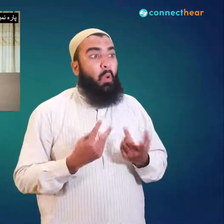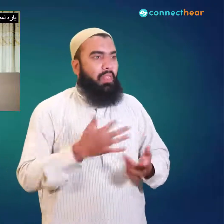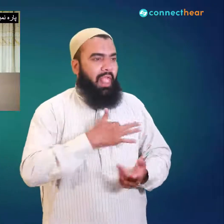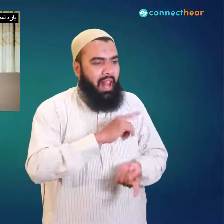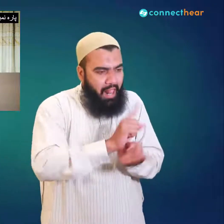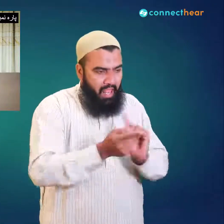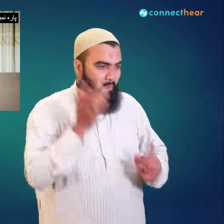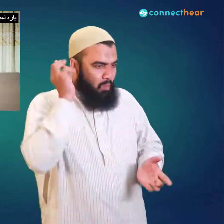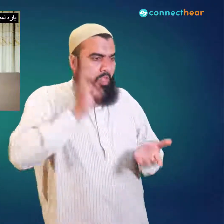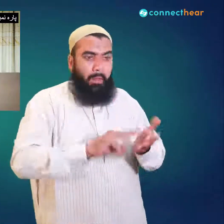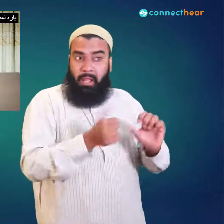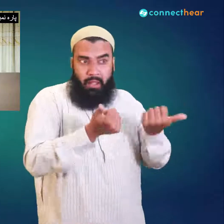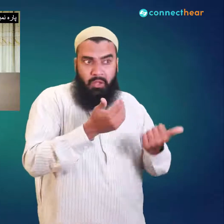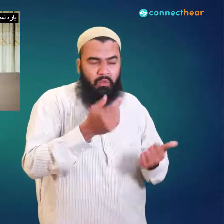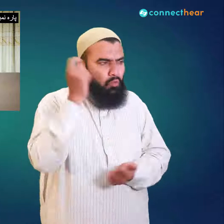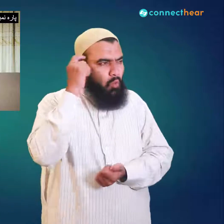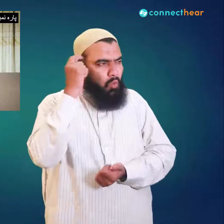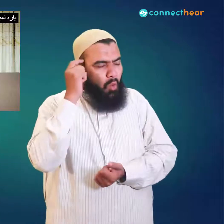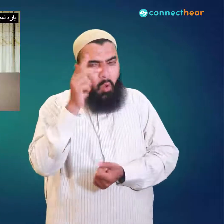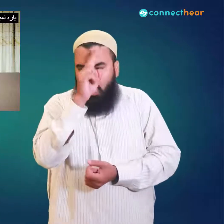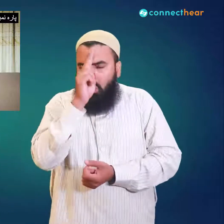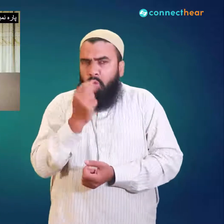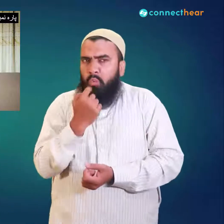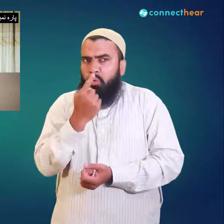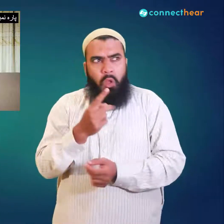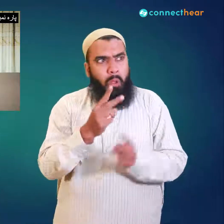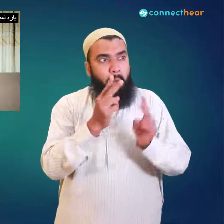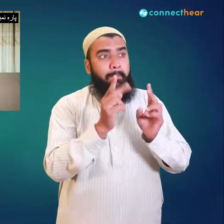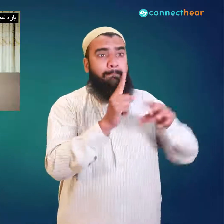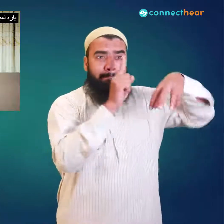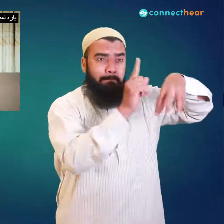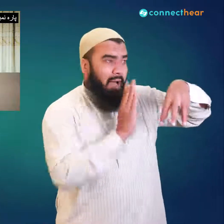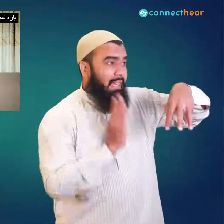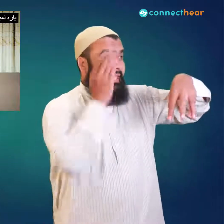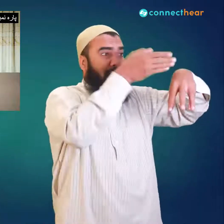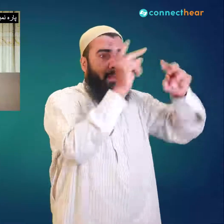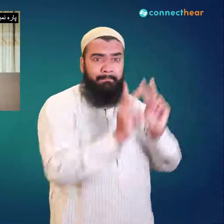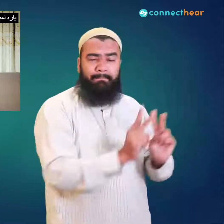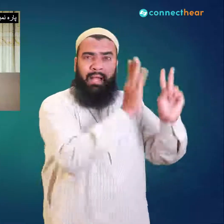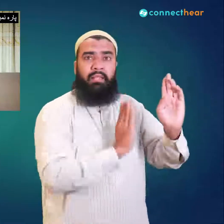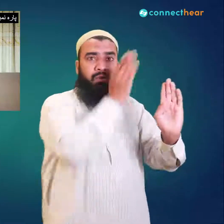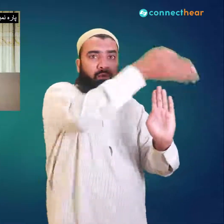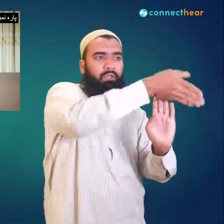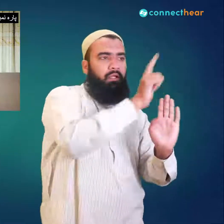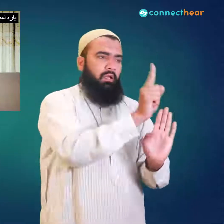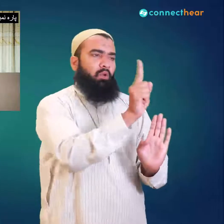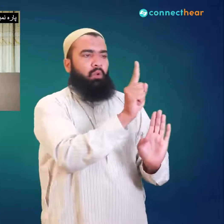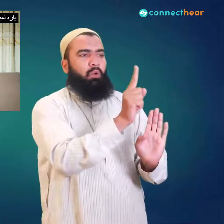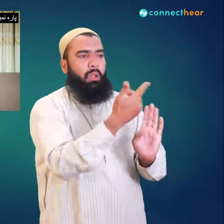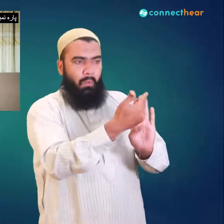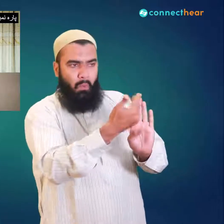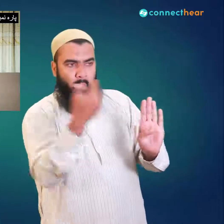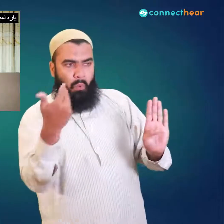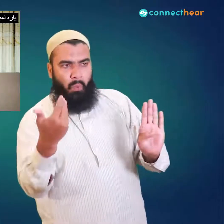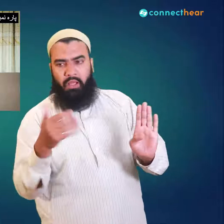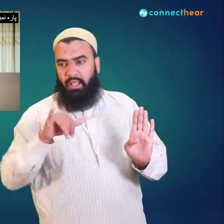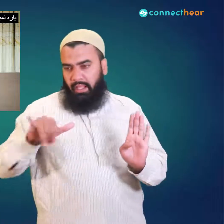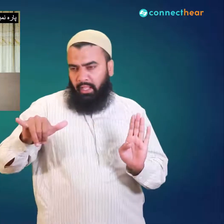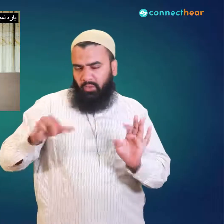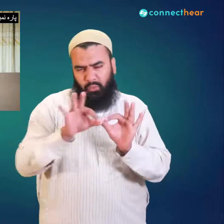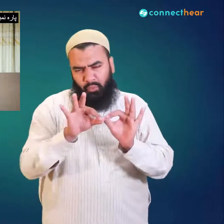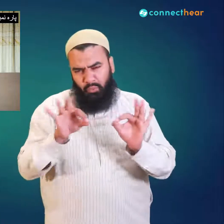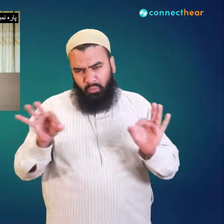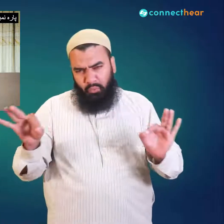کے منصوبے بنائیں کہ مسلمانوں کو کس طرح پریشان اور تنگ کیا جائے۔ اس کے لیے انہوں نے ایک عمارت بنا